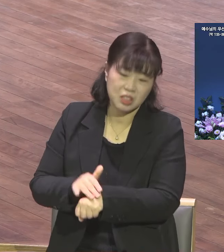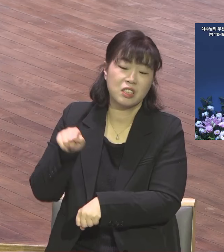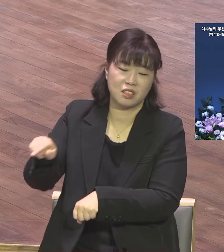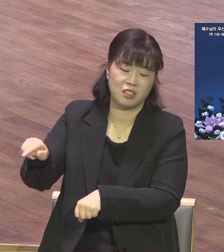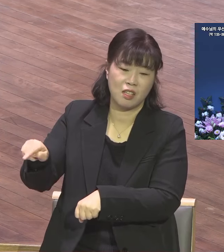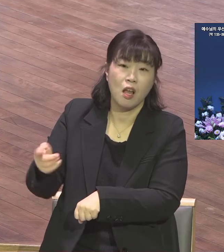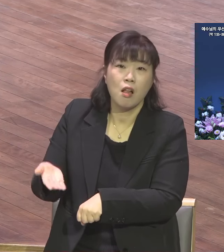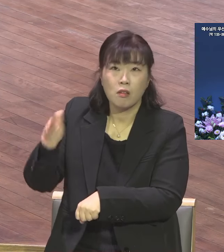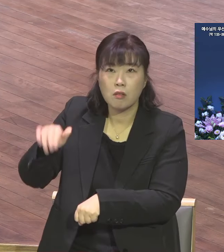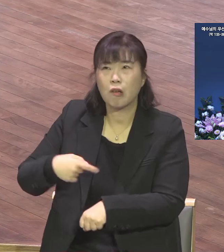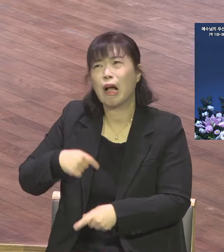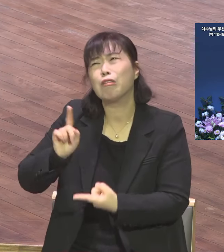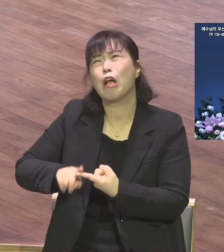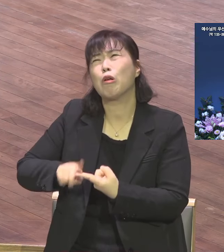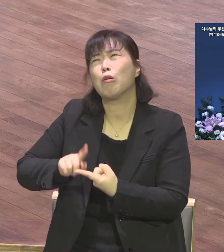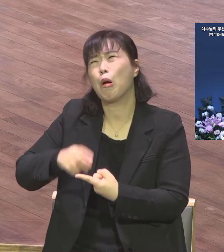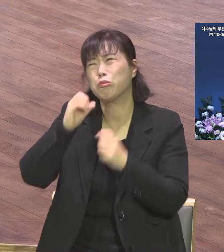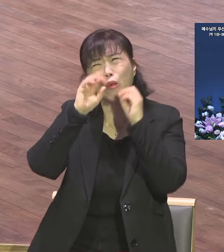아멘.